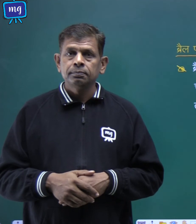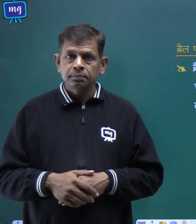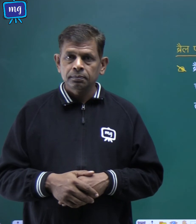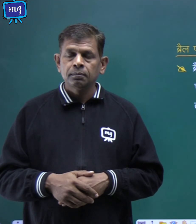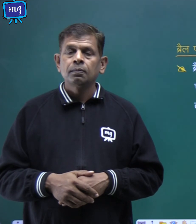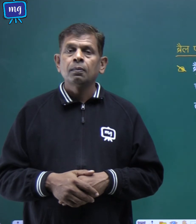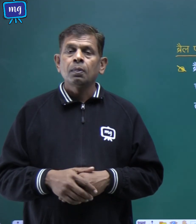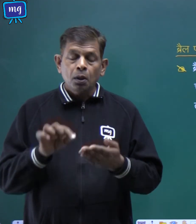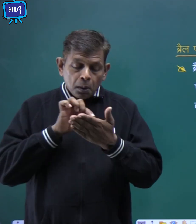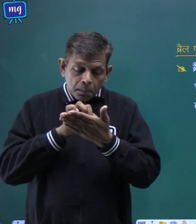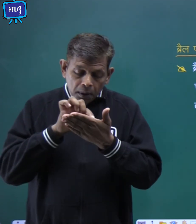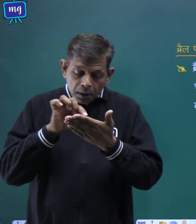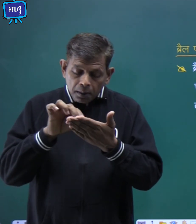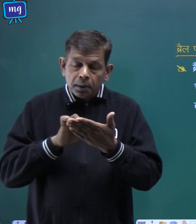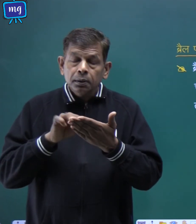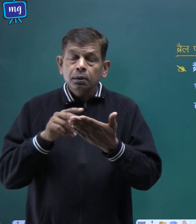ब्रेल पद्धति का